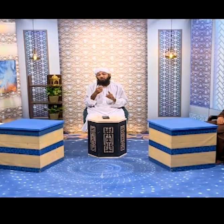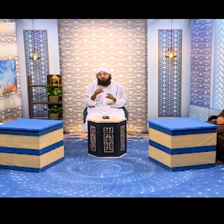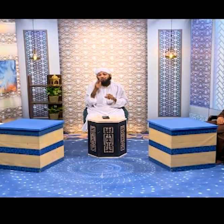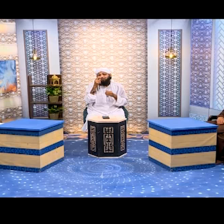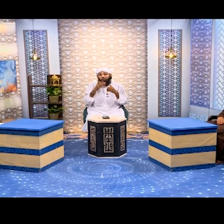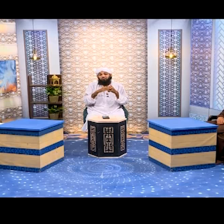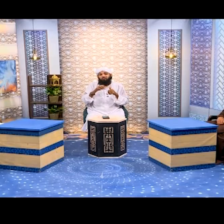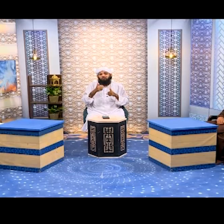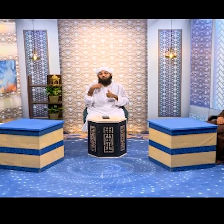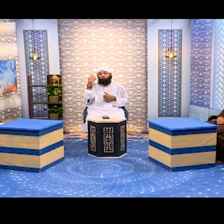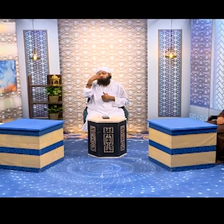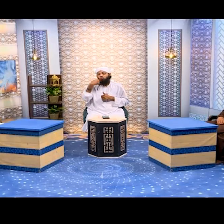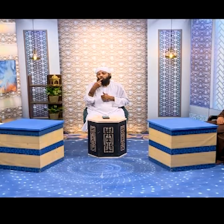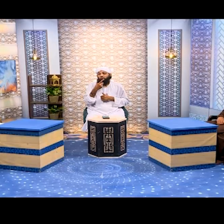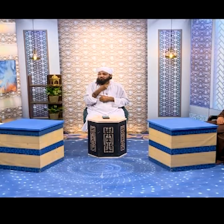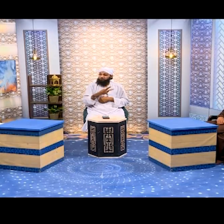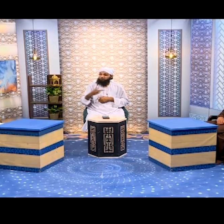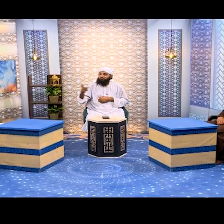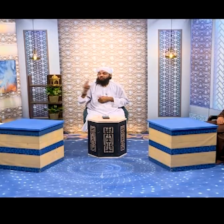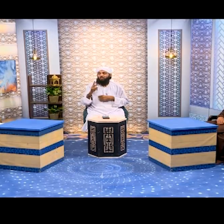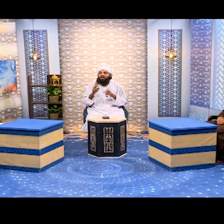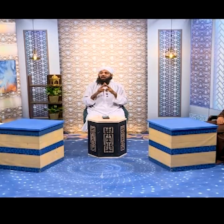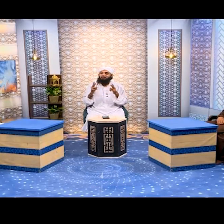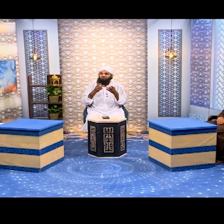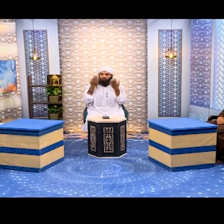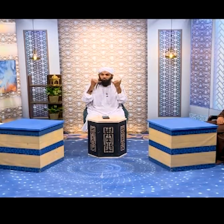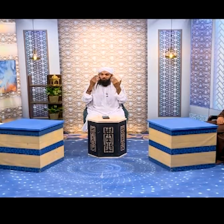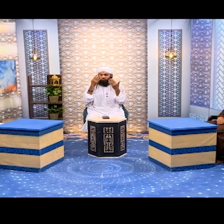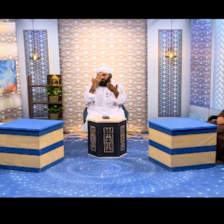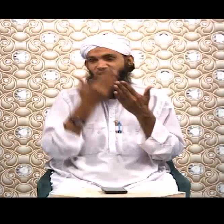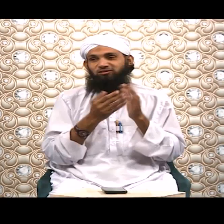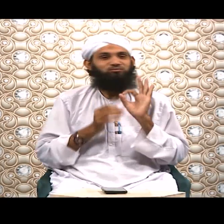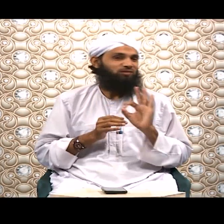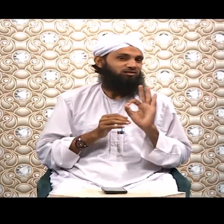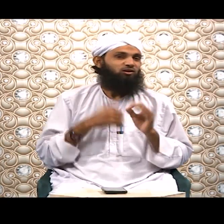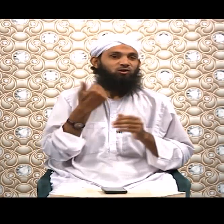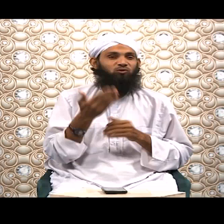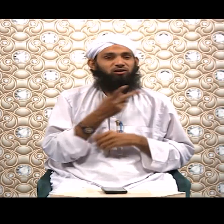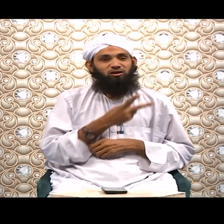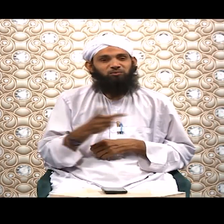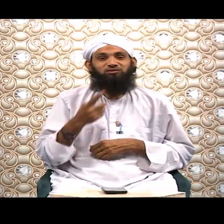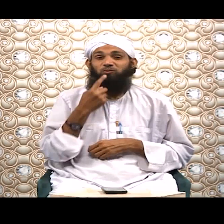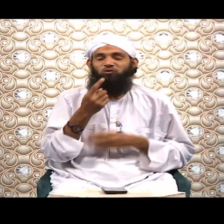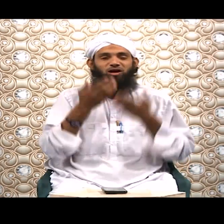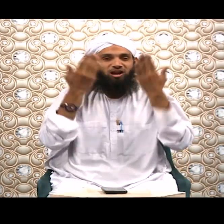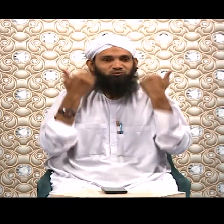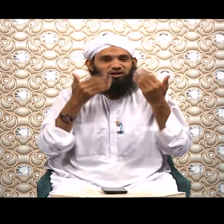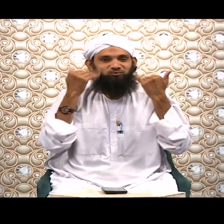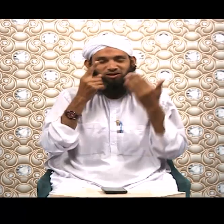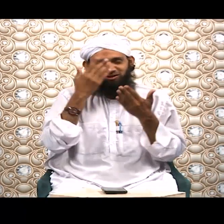کامیاب بیوی وہی ہے جو کبھی بھی ناشکری کے الفاظ زبان پر نہ لائے اور ہمیشہ شوہر کی شکر گزار بن کر اس کا دل خوش